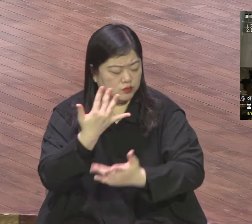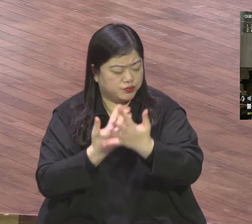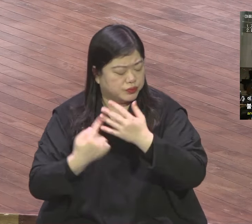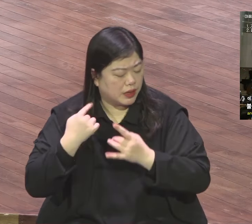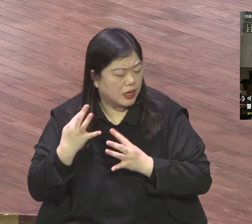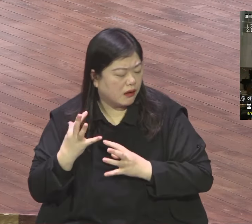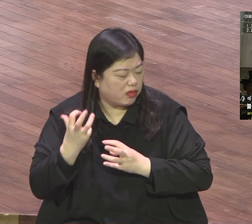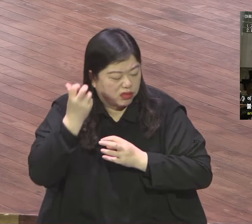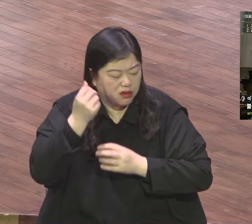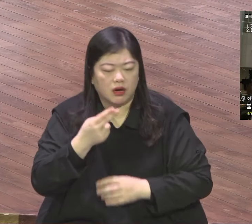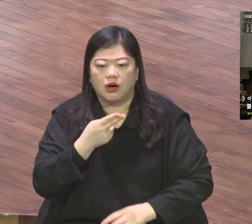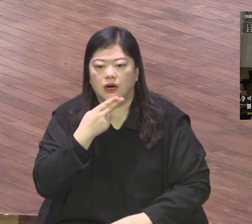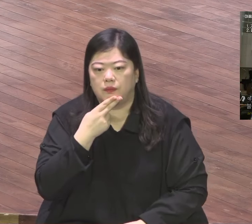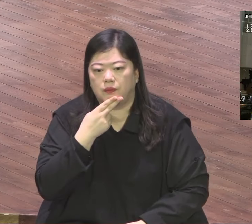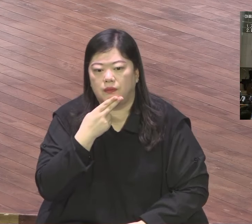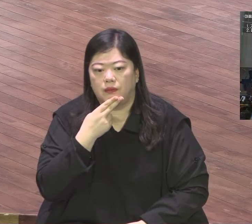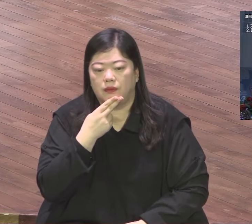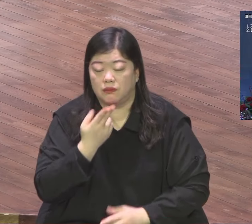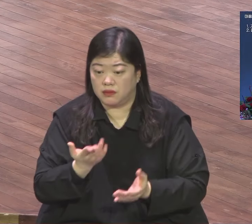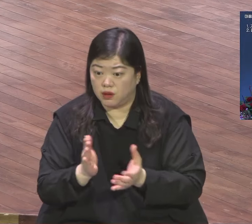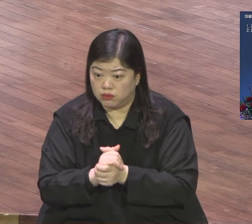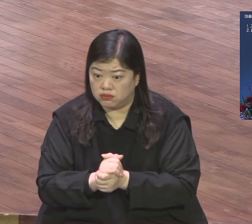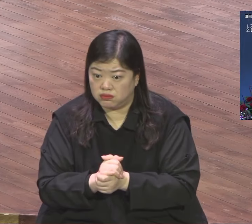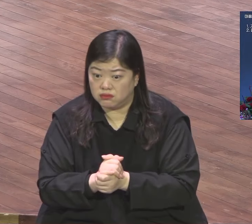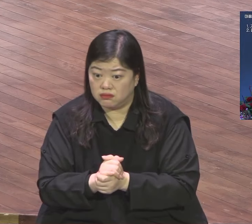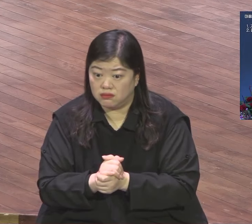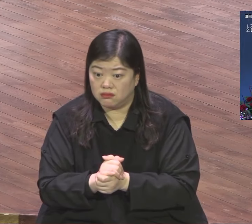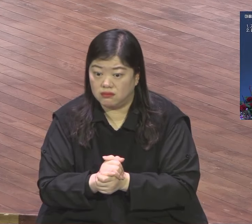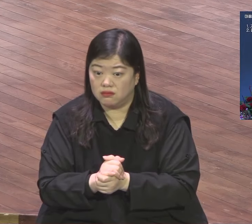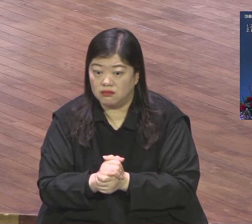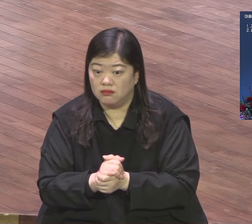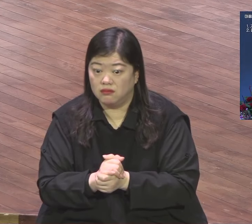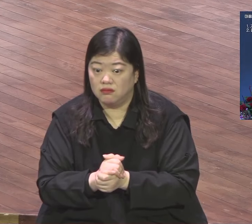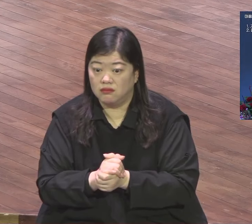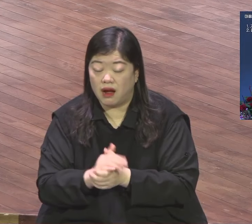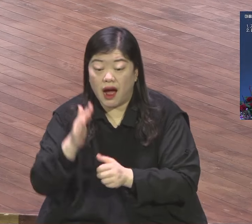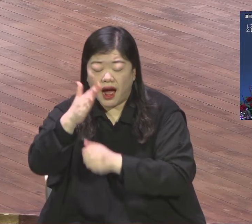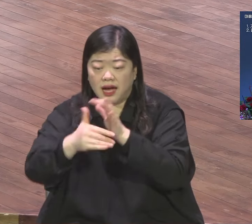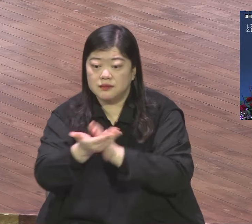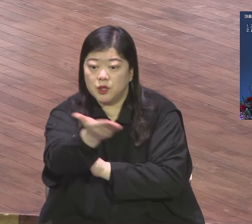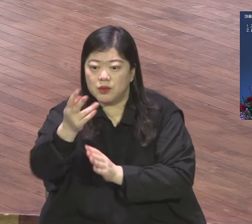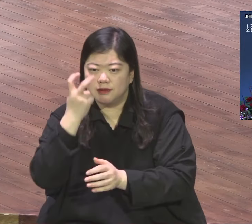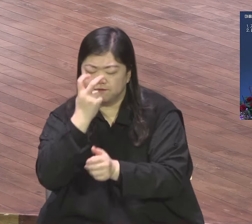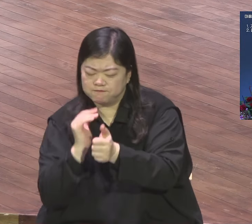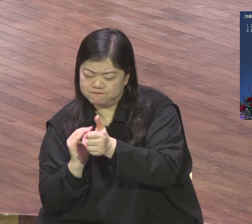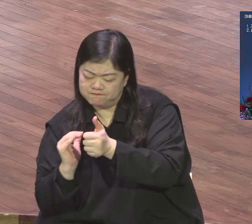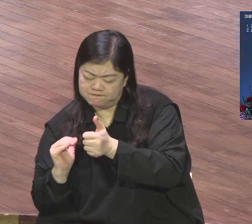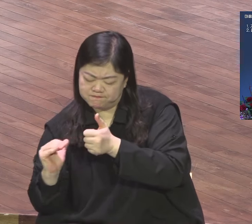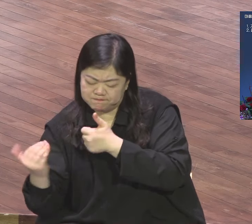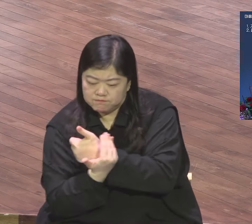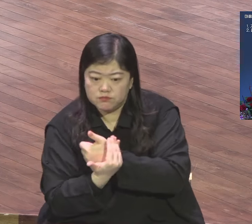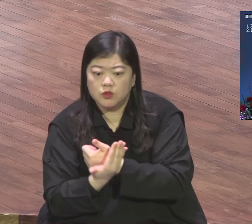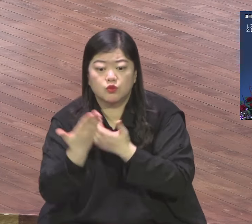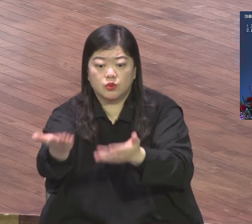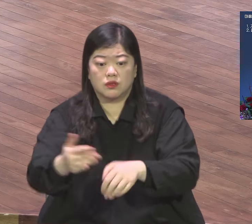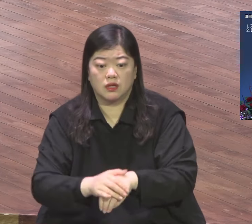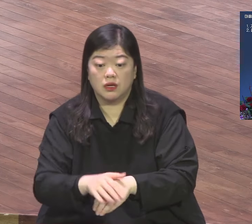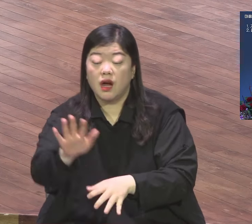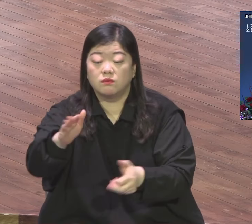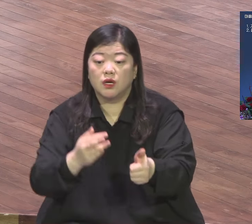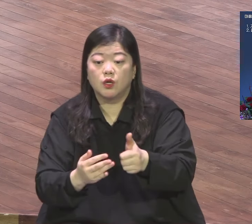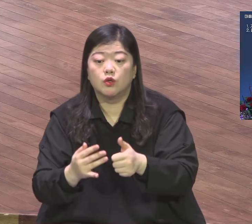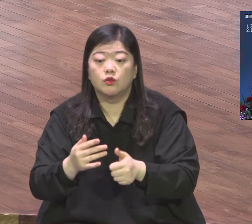사르지도 못하리니. 얼마나 완벽한 이 보장입니까? 불이 나도 다 죽지